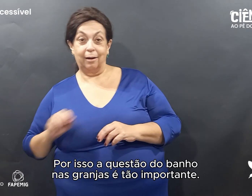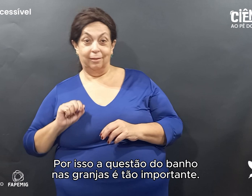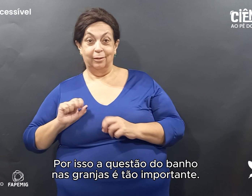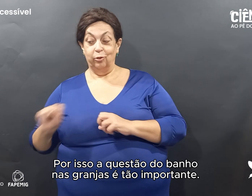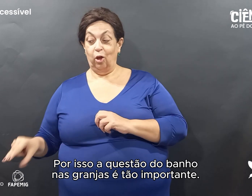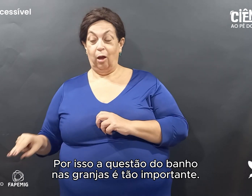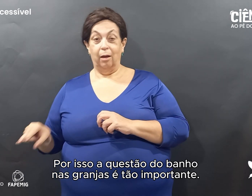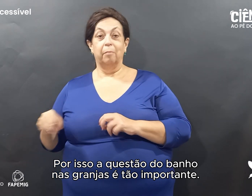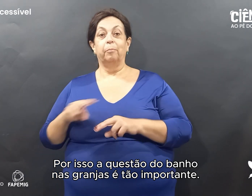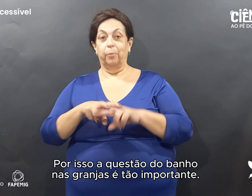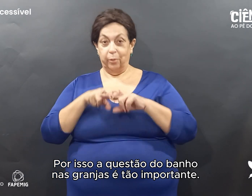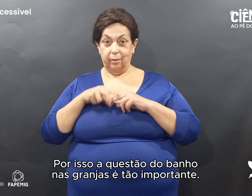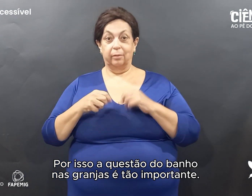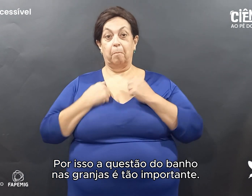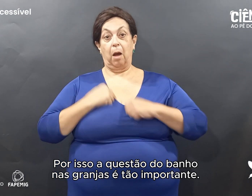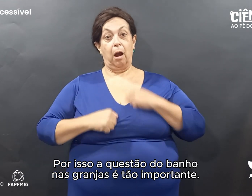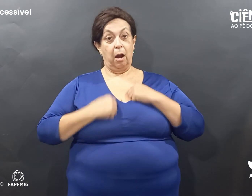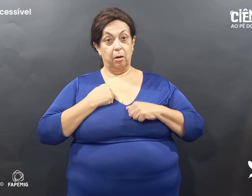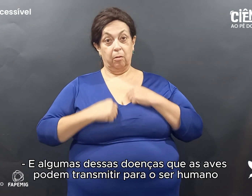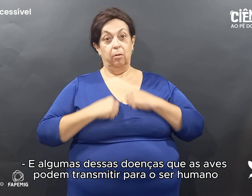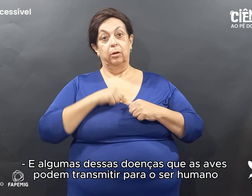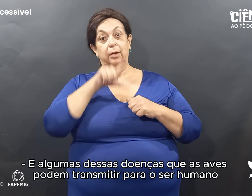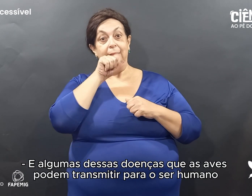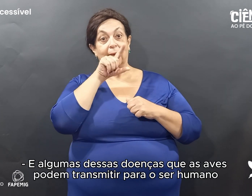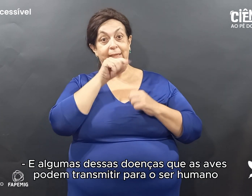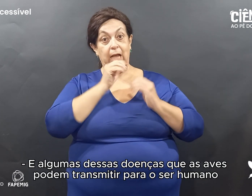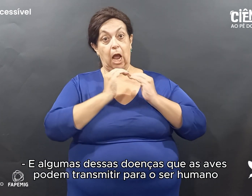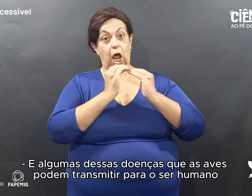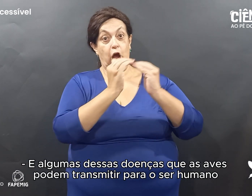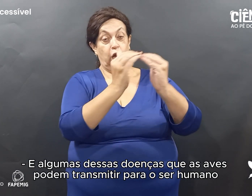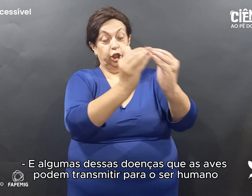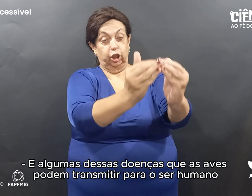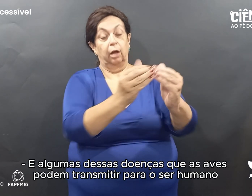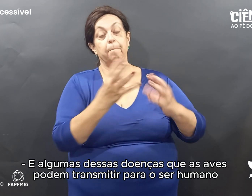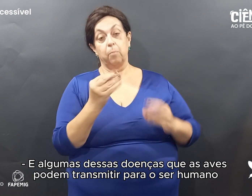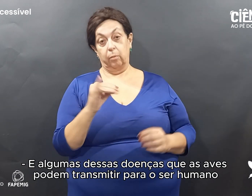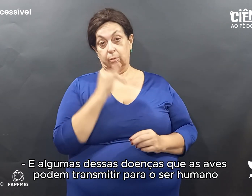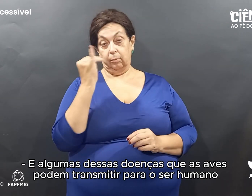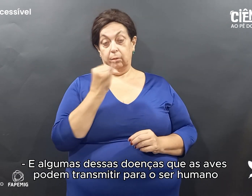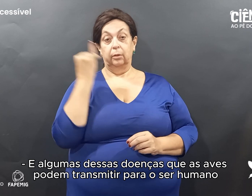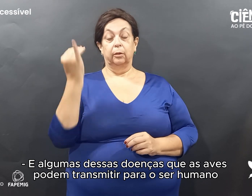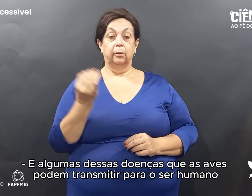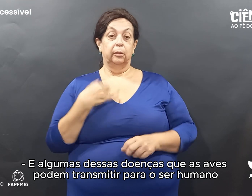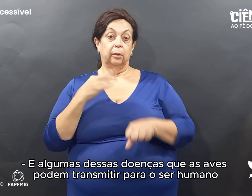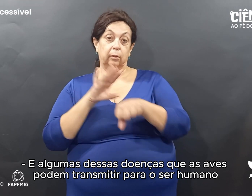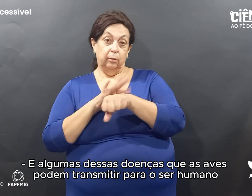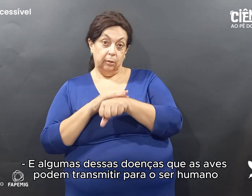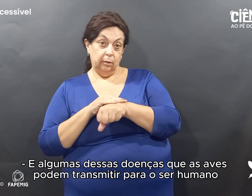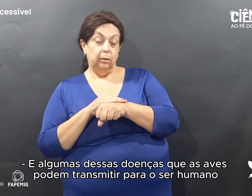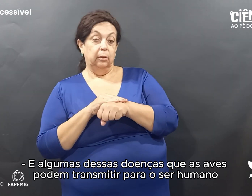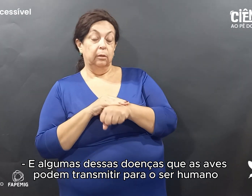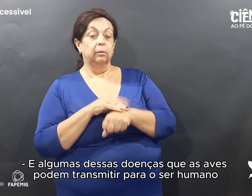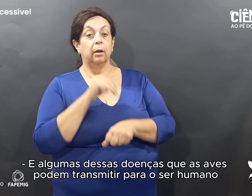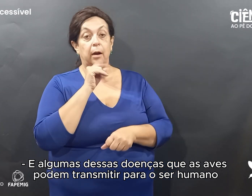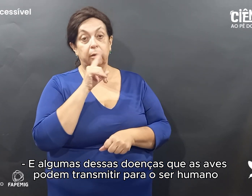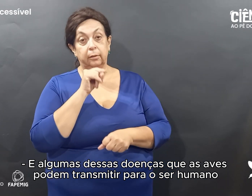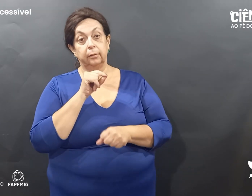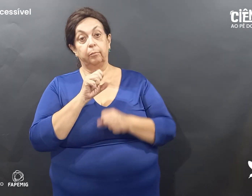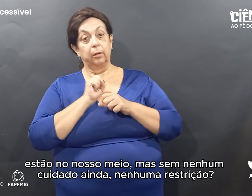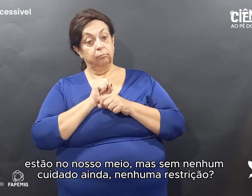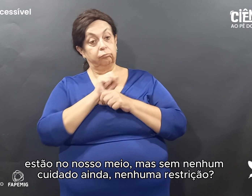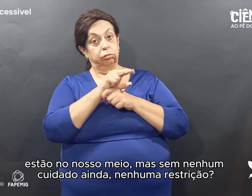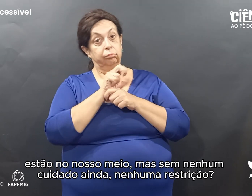isso a questão do banho nas granjas é tão importante. E algumas dessas doenças que as aves podem transmitir para o ser